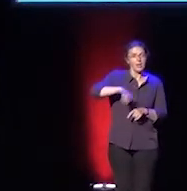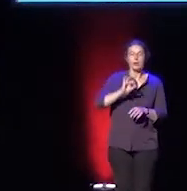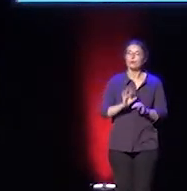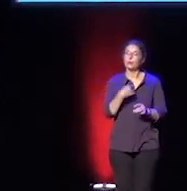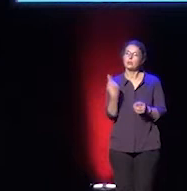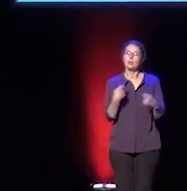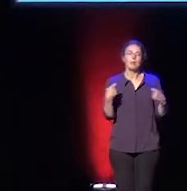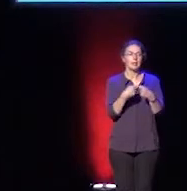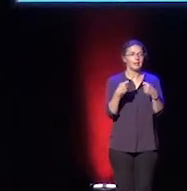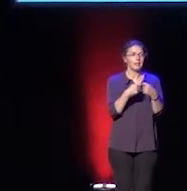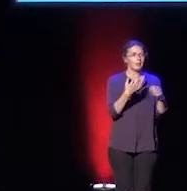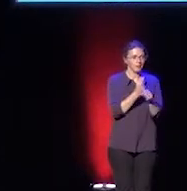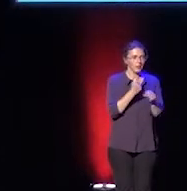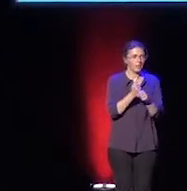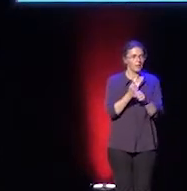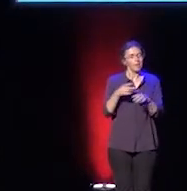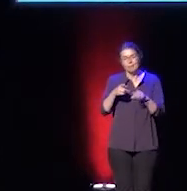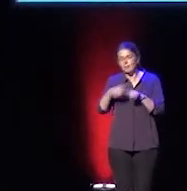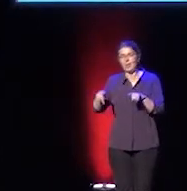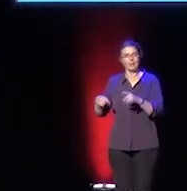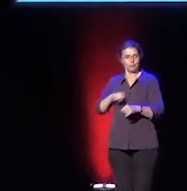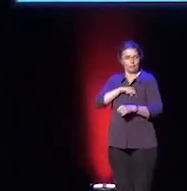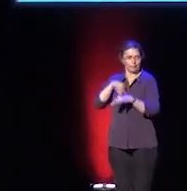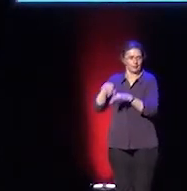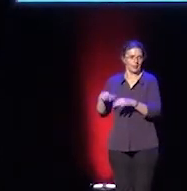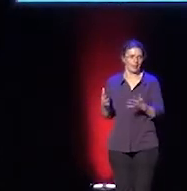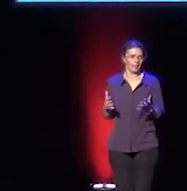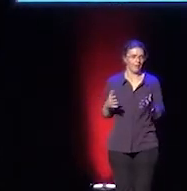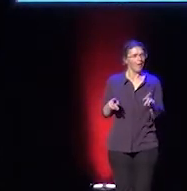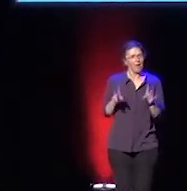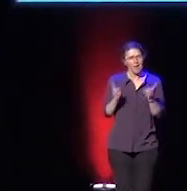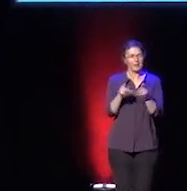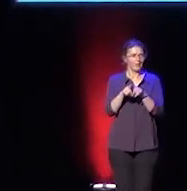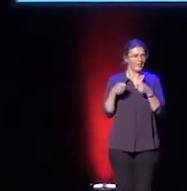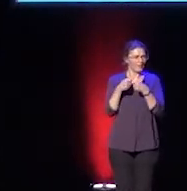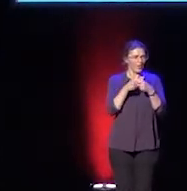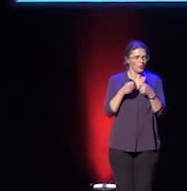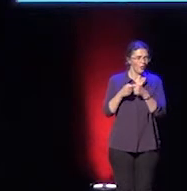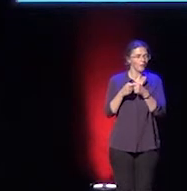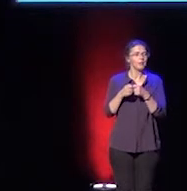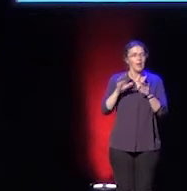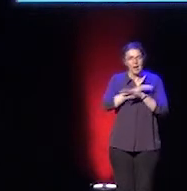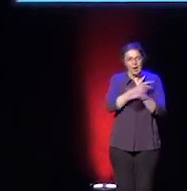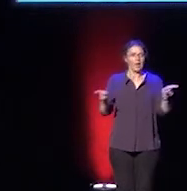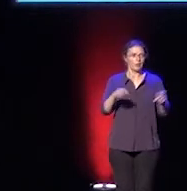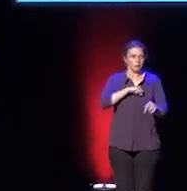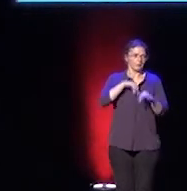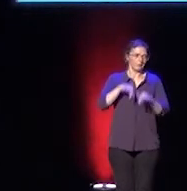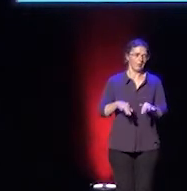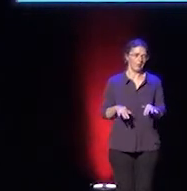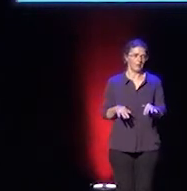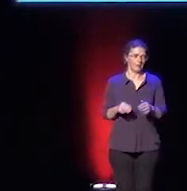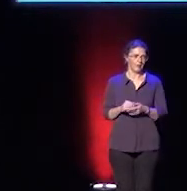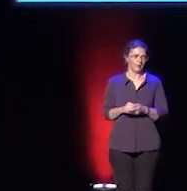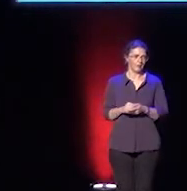Mitglieder tun, davon profitieren, das ist praktisch auch wie bei den Gewerkschaften so, davon profitieren alle in unserem Lande und das